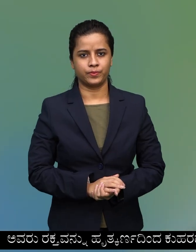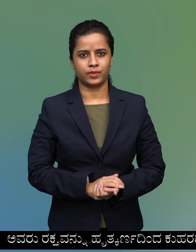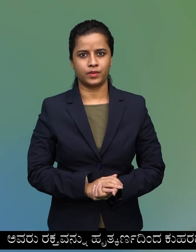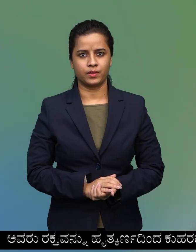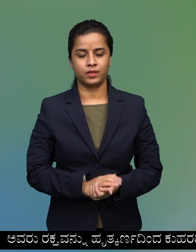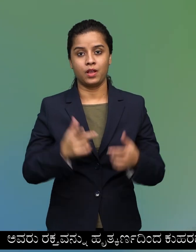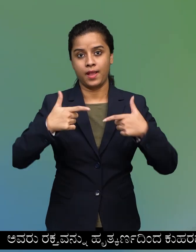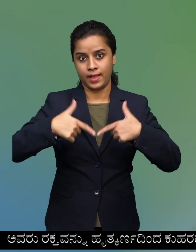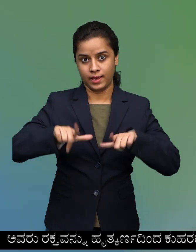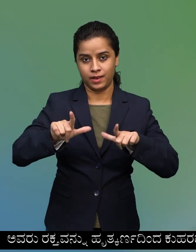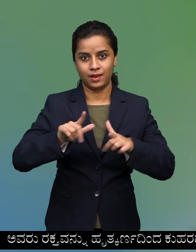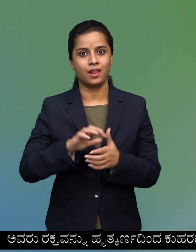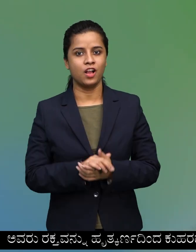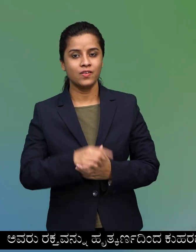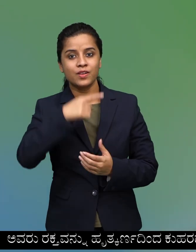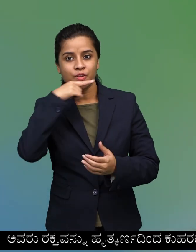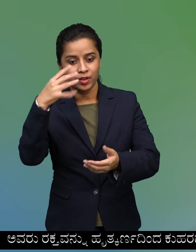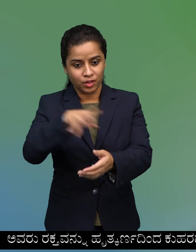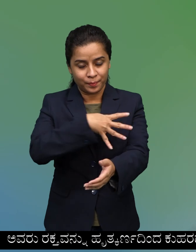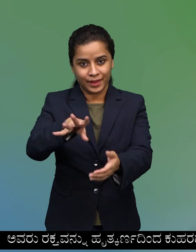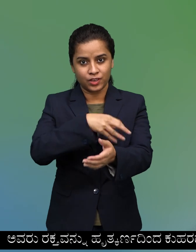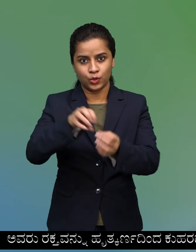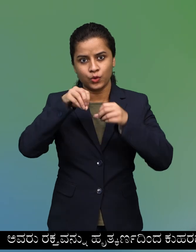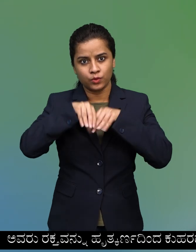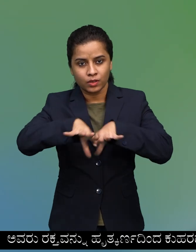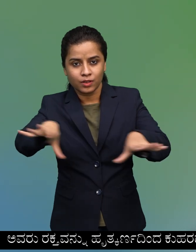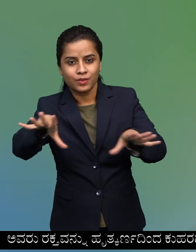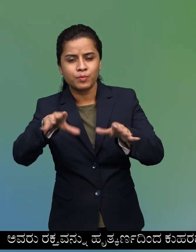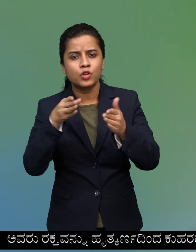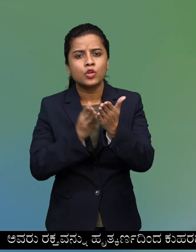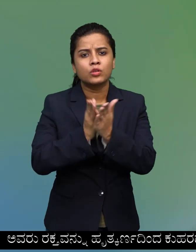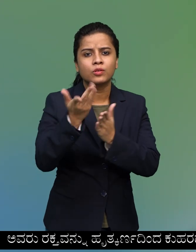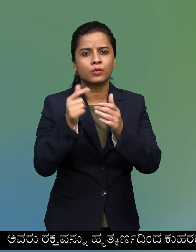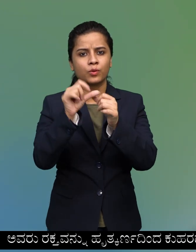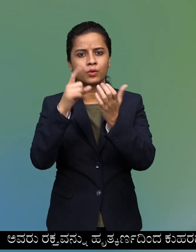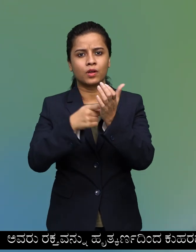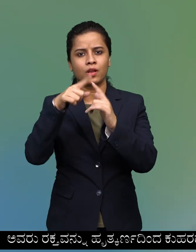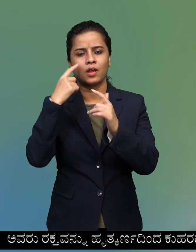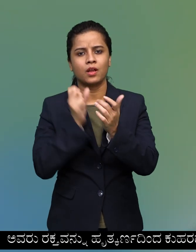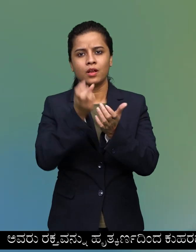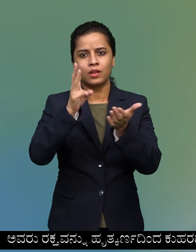ಅವರು ರಕ್ತವನ್ನು ಹೃತ್ಕರ್ಣದಿಂದ ಕುಹರದವರೆಗೆ ಯಾವುದೇ ಅಡೆತಡೆಯಿಲ್ಲದೆ ಹರಿಯುವಂತೆ